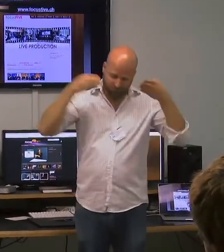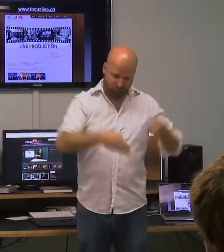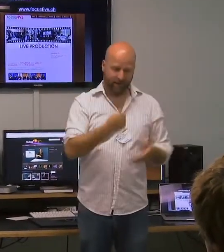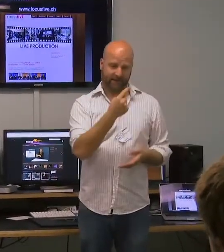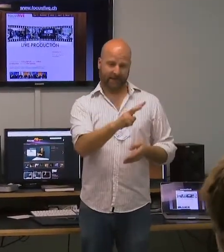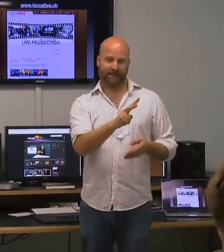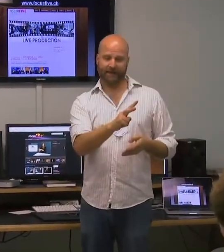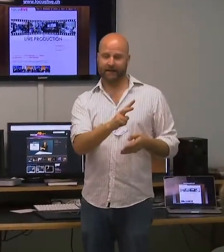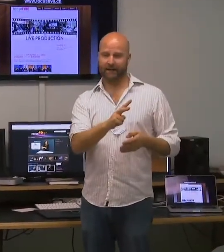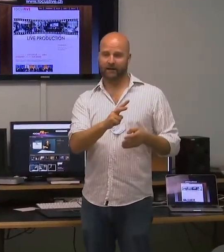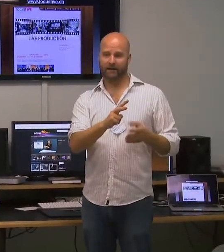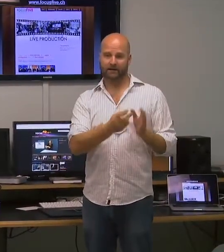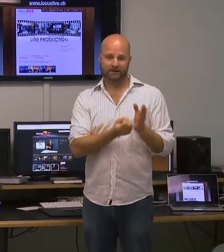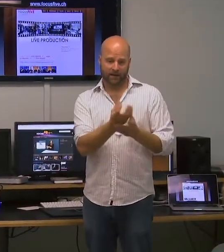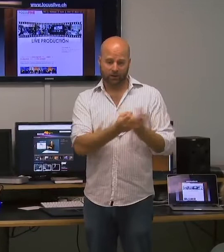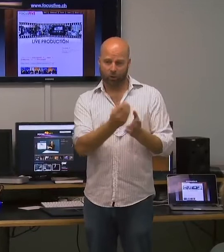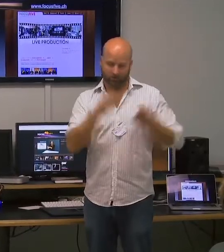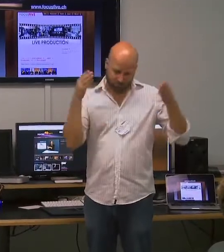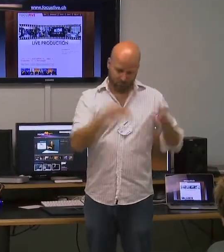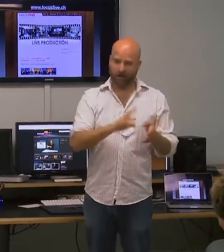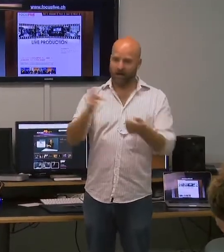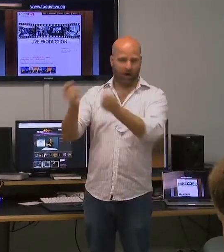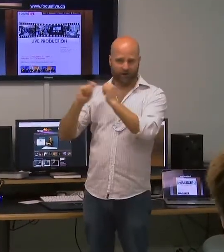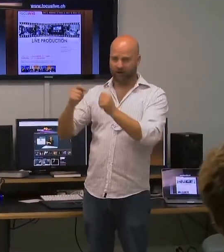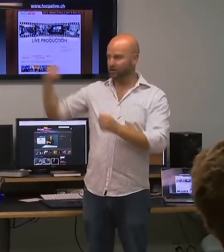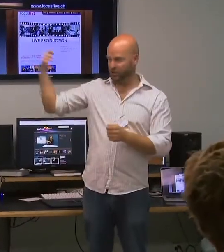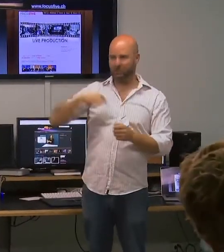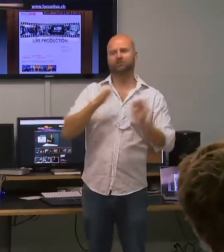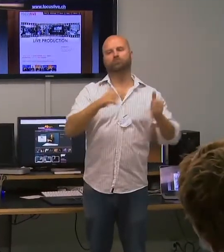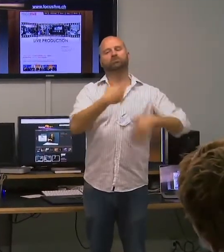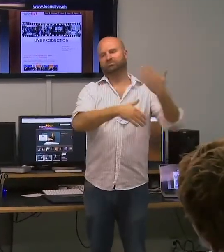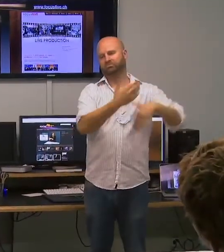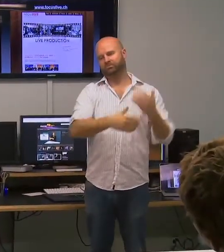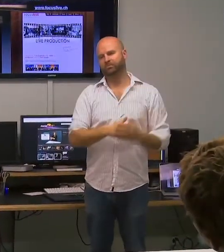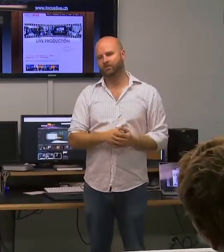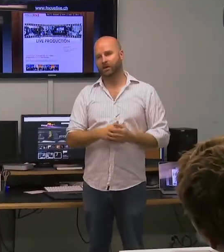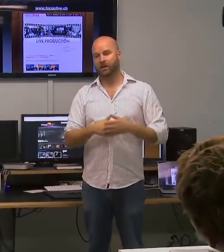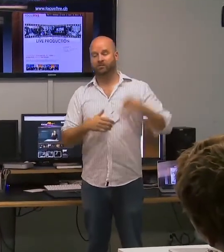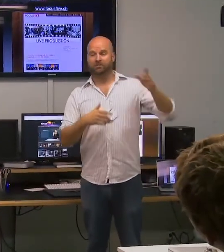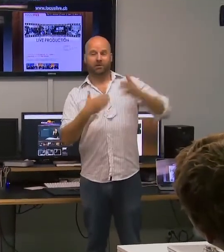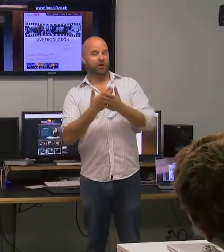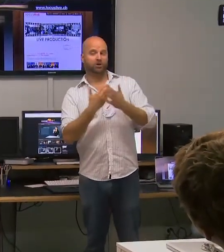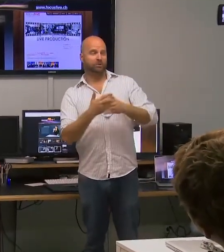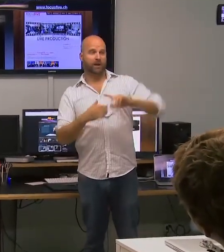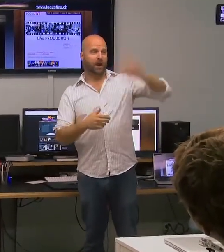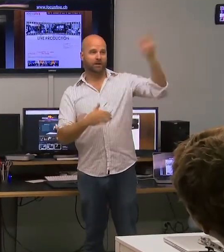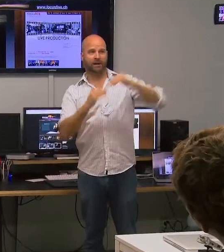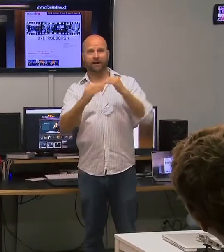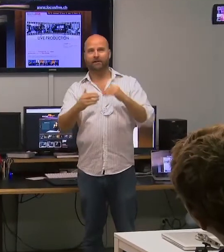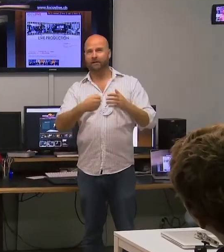Und irgendwie wäre das super, wenn wir auch staatliche Unterstützung bekommen würden. Zum Beispiel